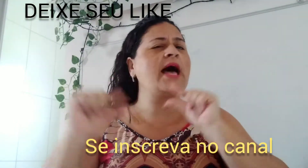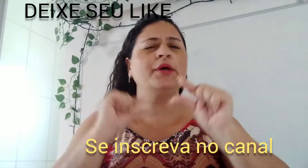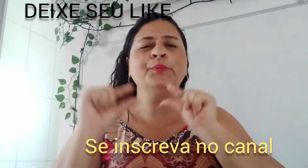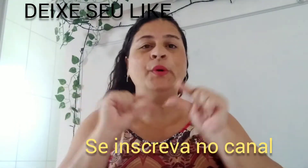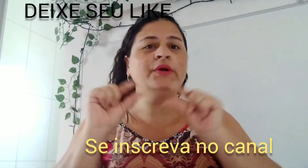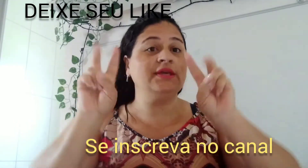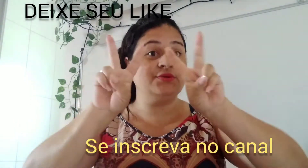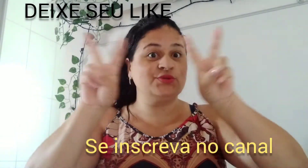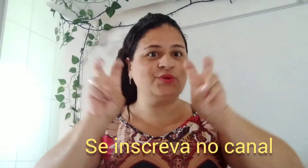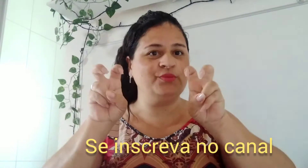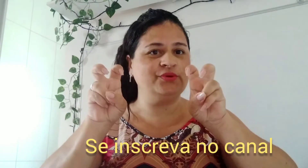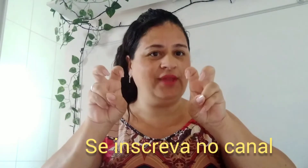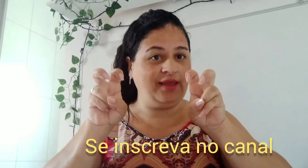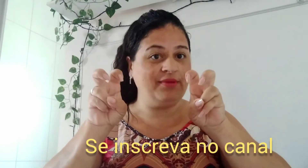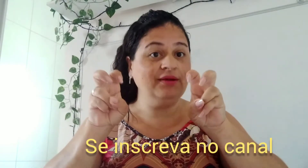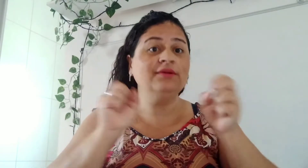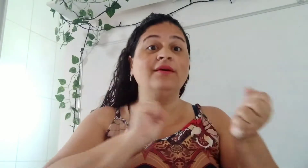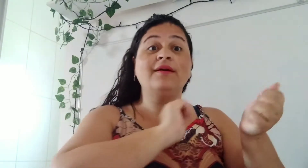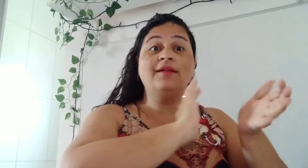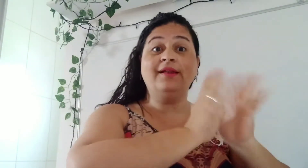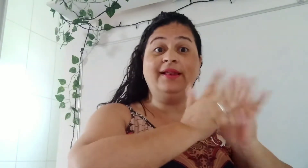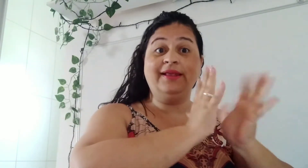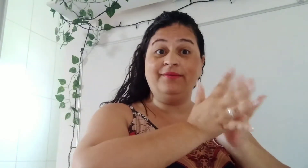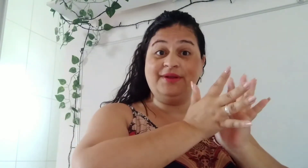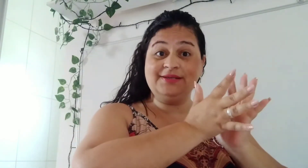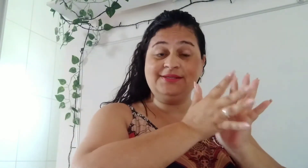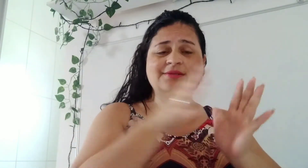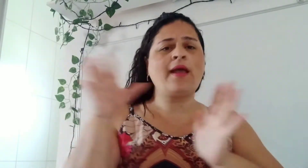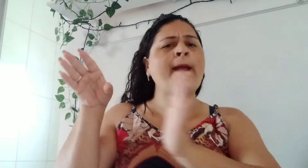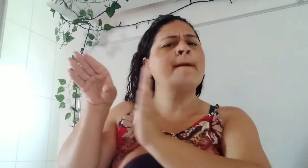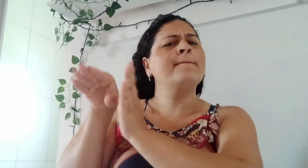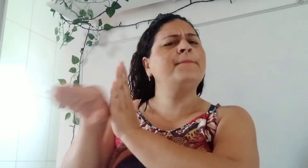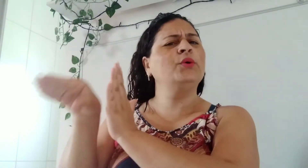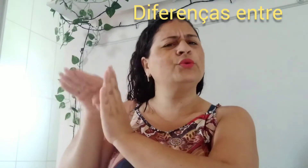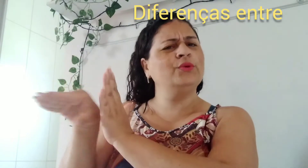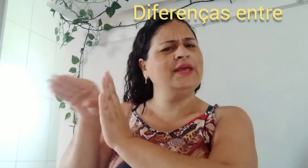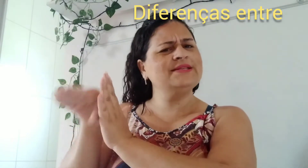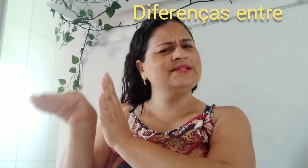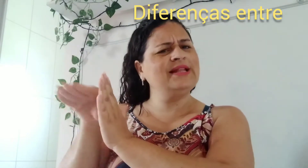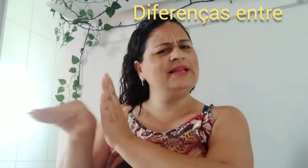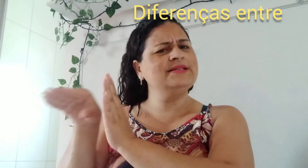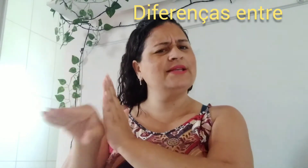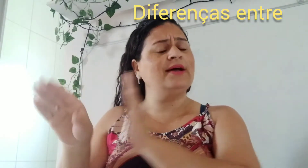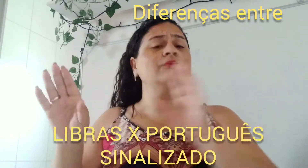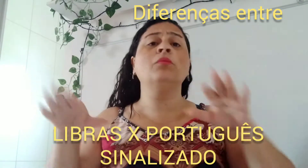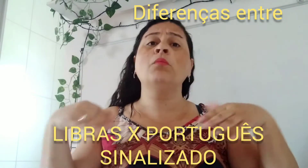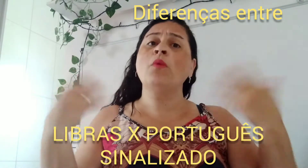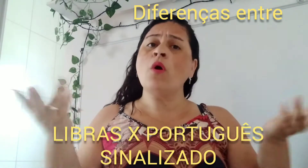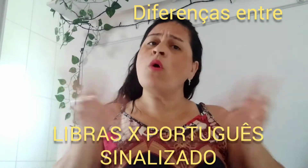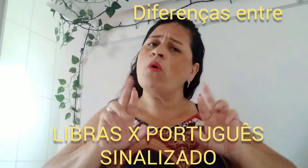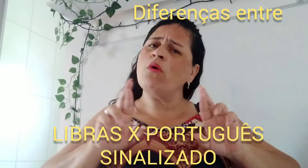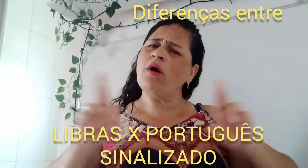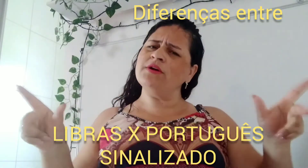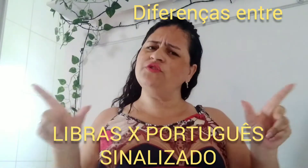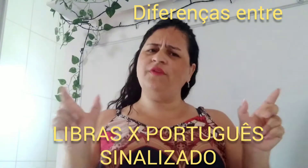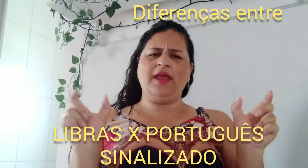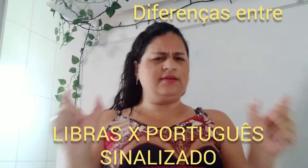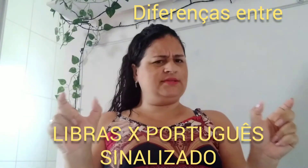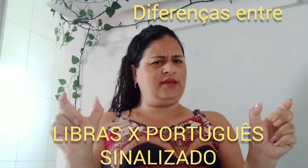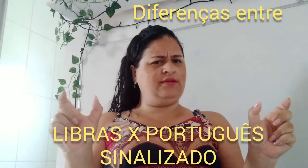um pouquinho sobre o tema Libras, português sinalizado. Qual a diferença entre